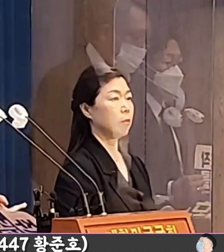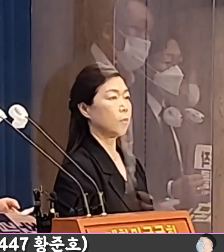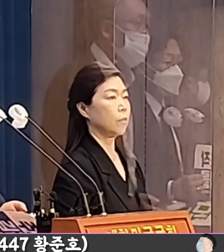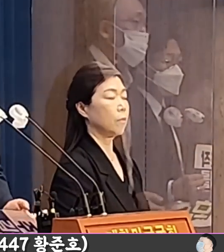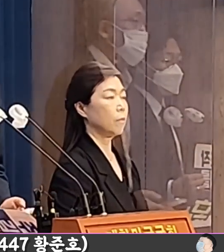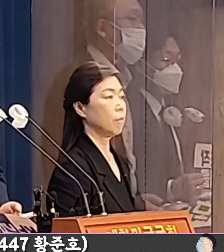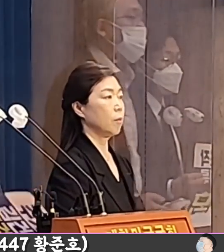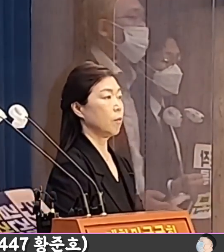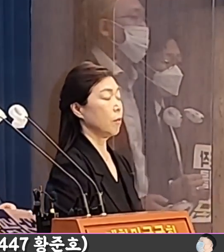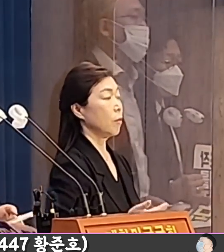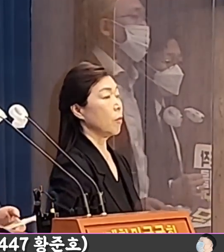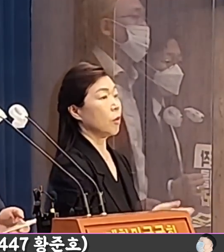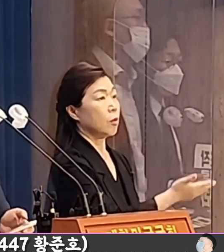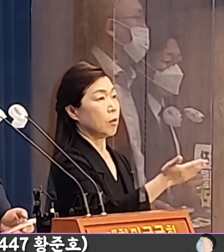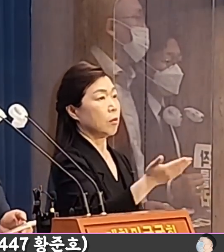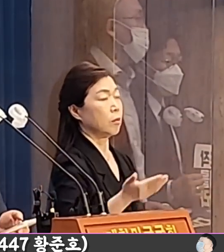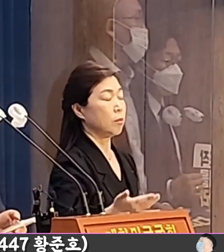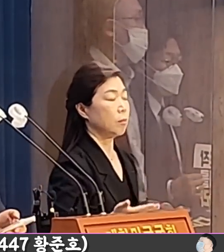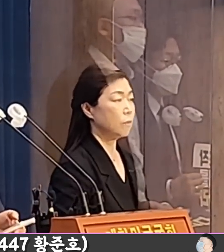네, 저희가